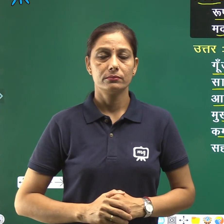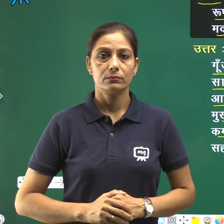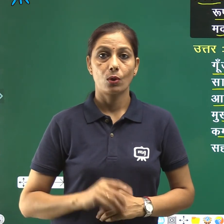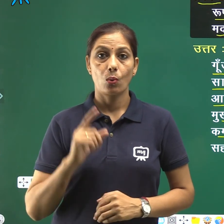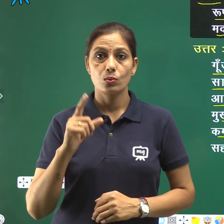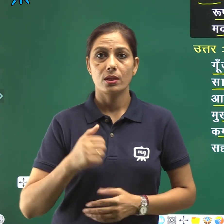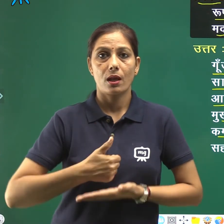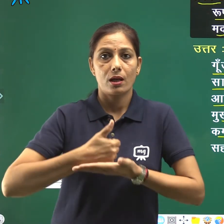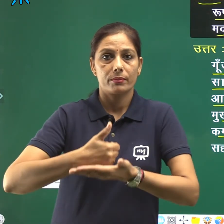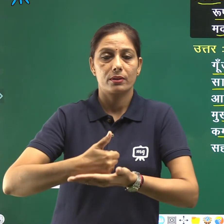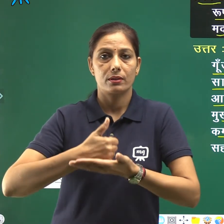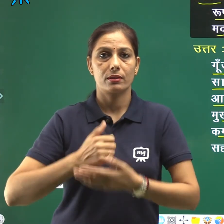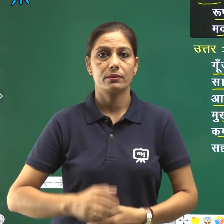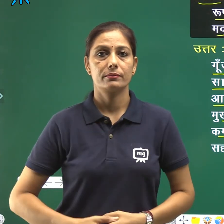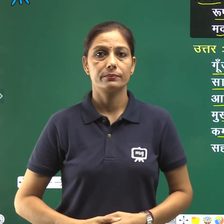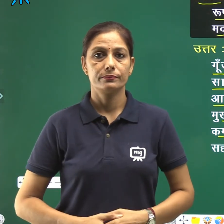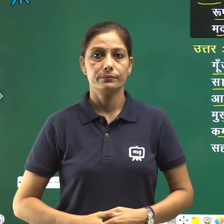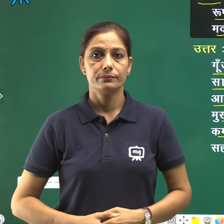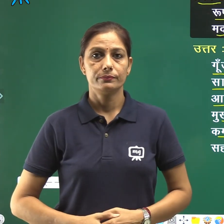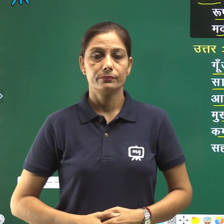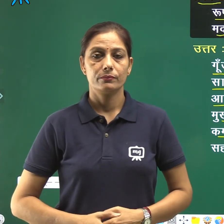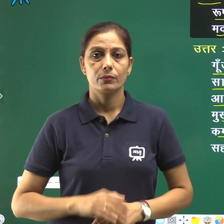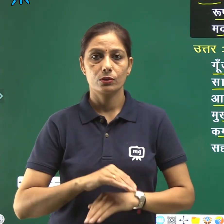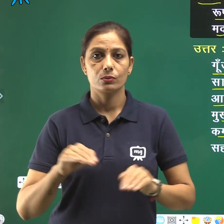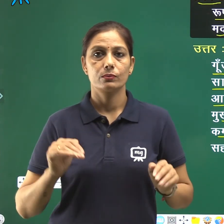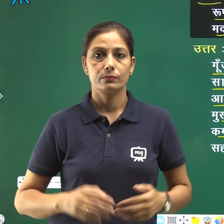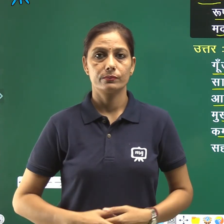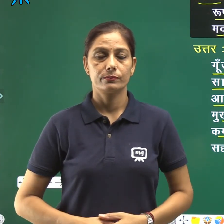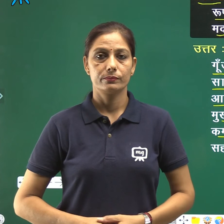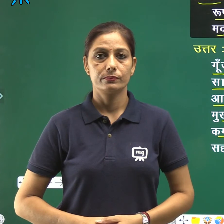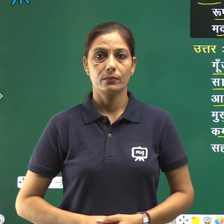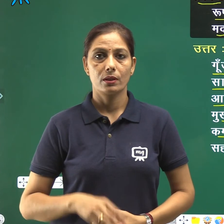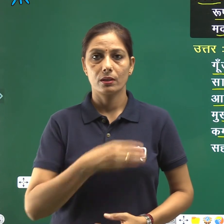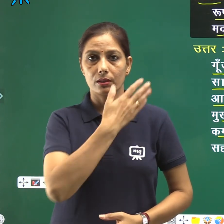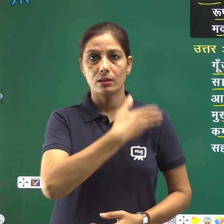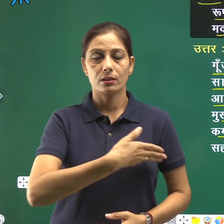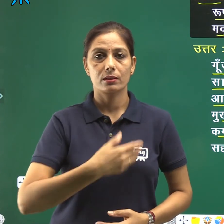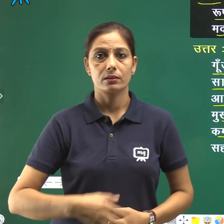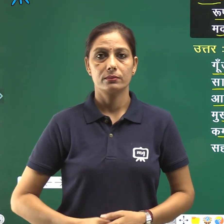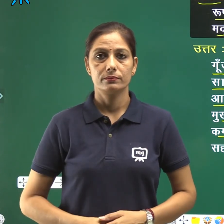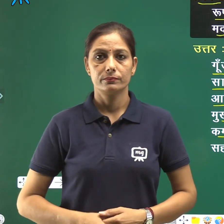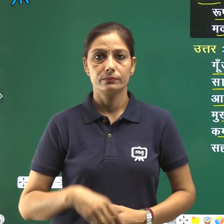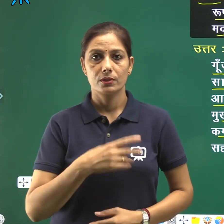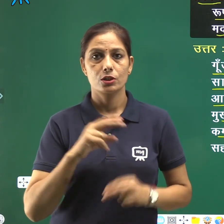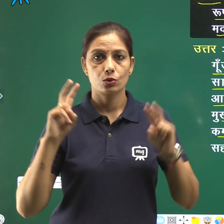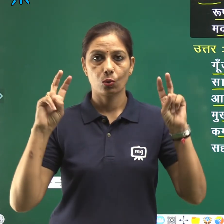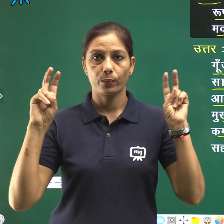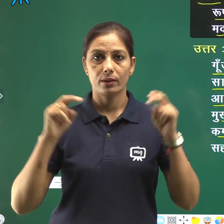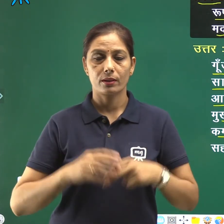उसे सहयोग प्रदान करते हैं। बच्चों, ये थे इस अध्याय